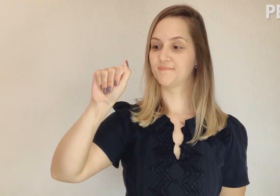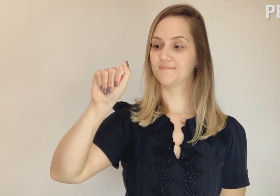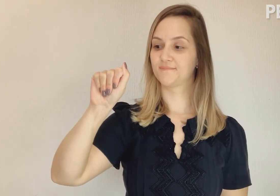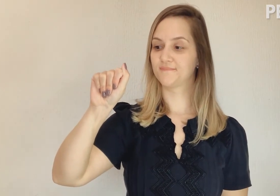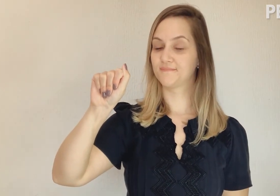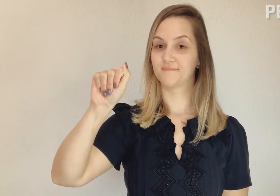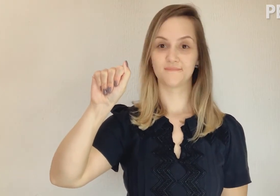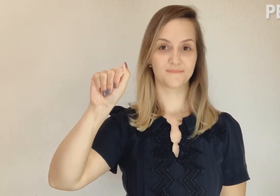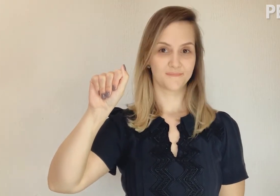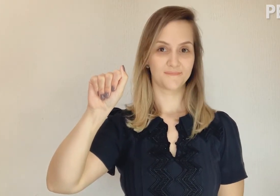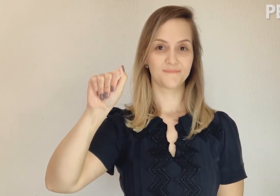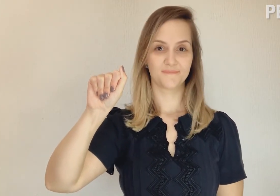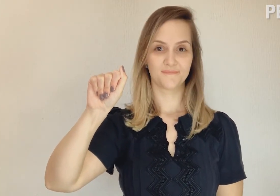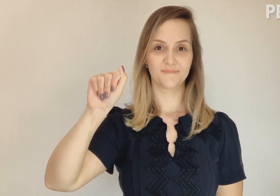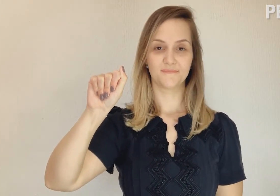Essa é a letra A,